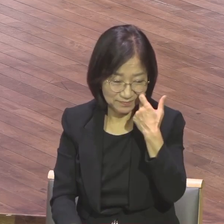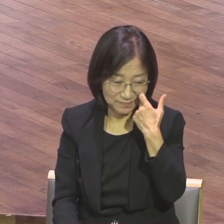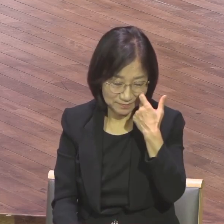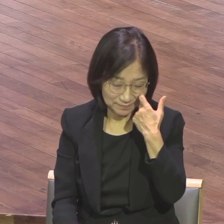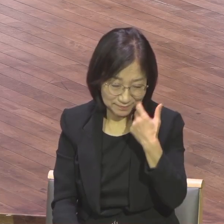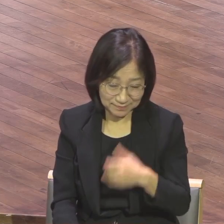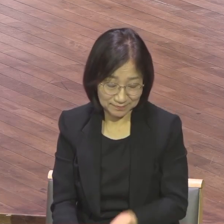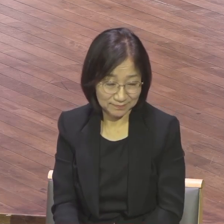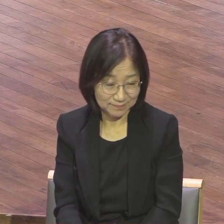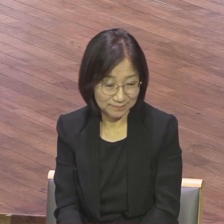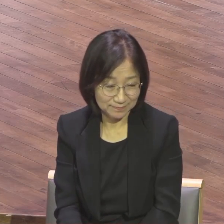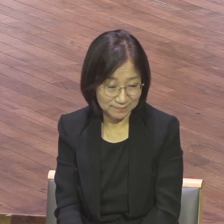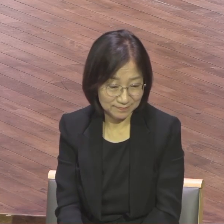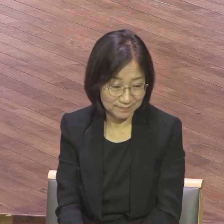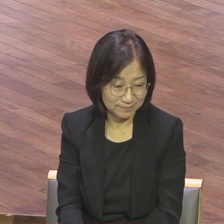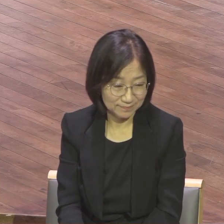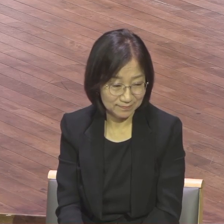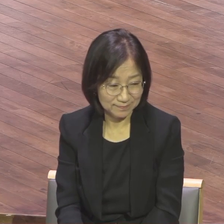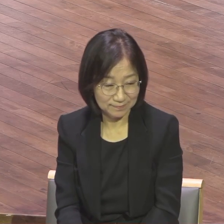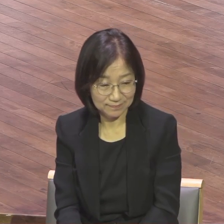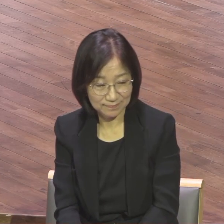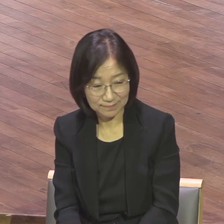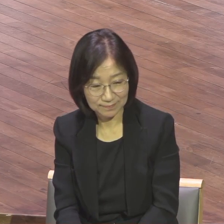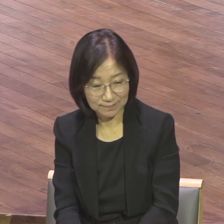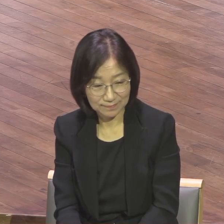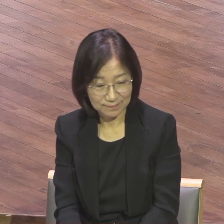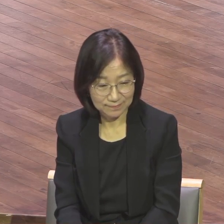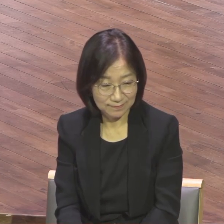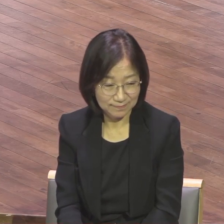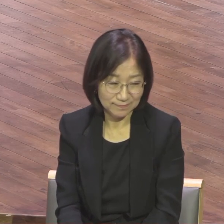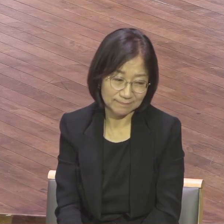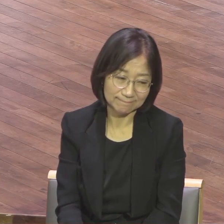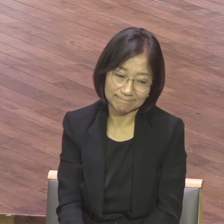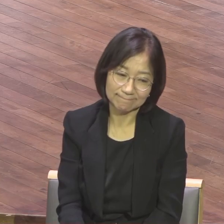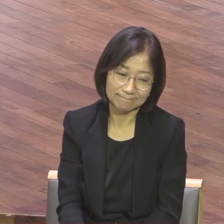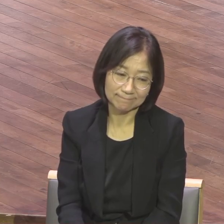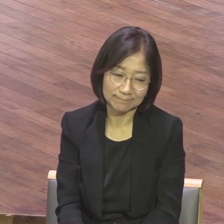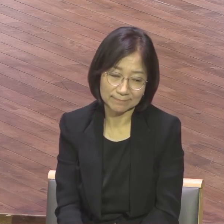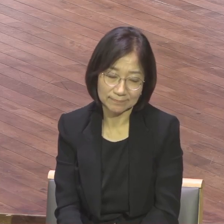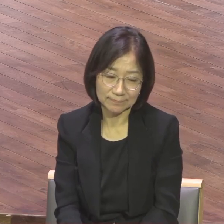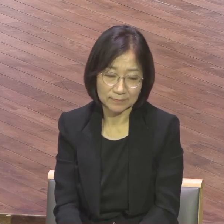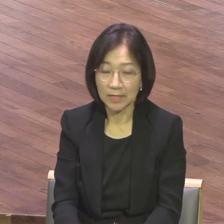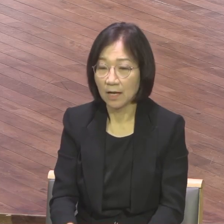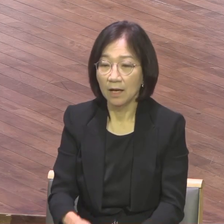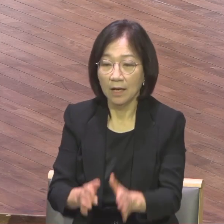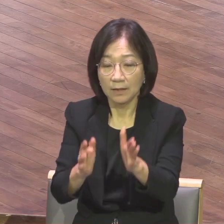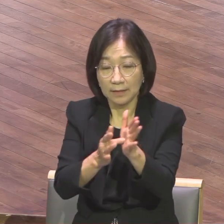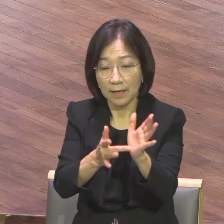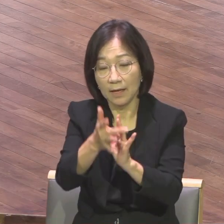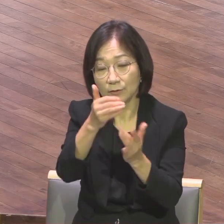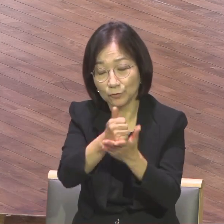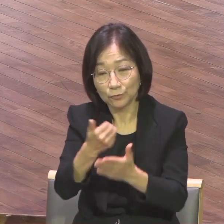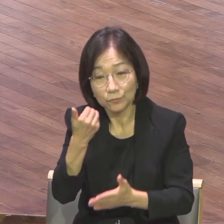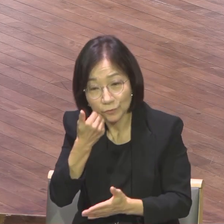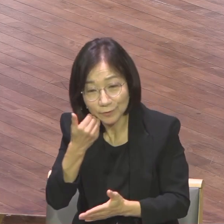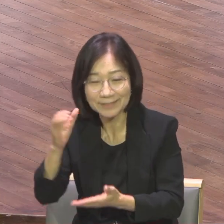감사. 아멘. 관계없어 그거. 전혀. 왜냐? 예수가 나의 그리스도인데.